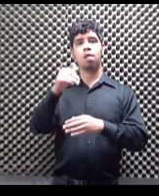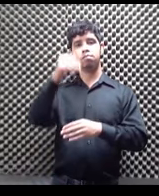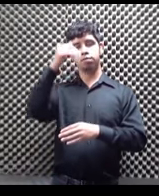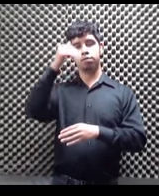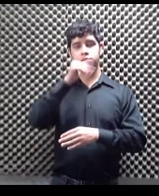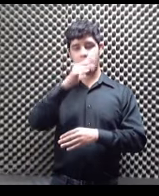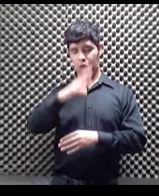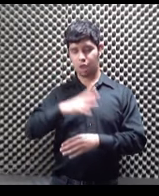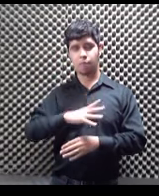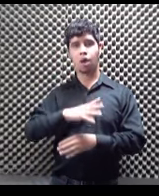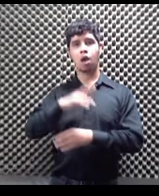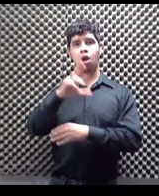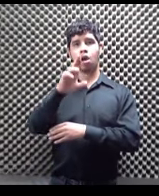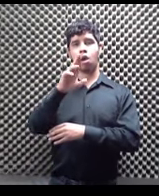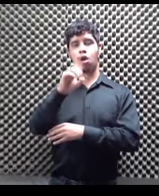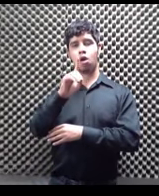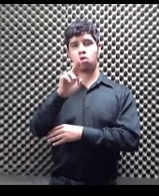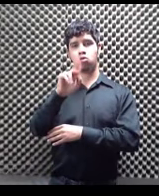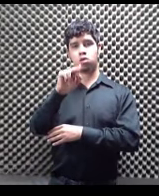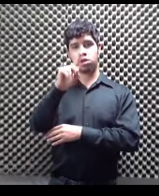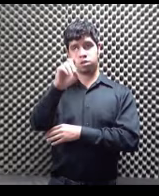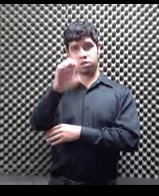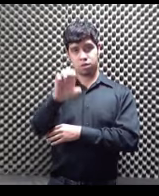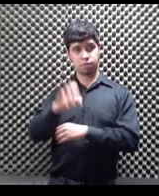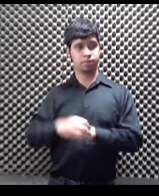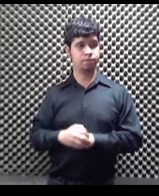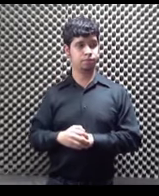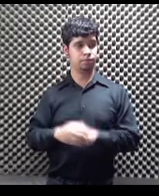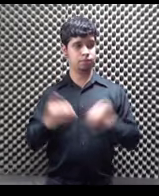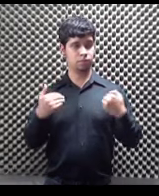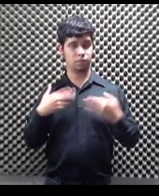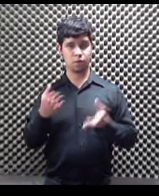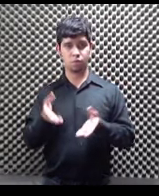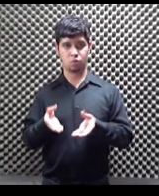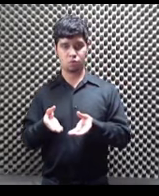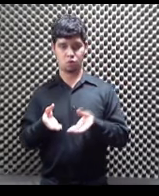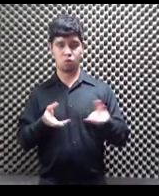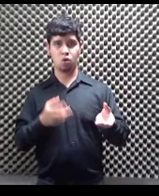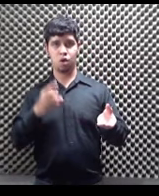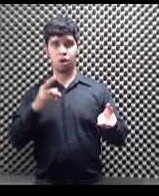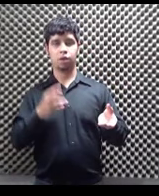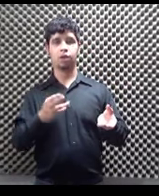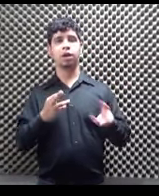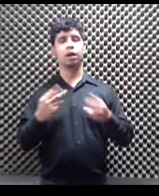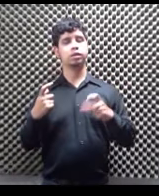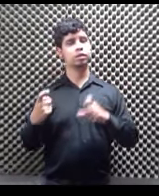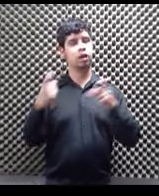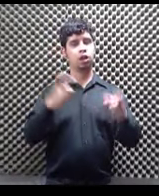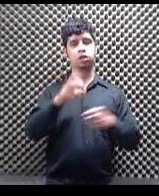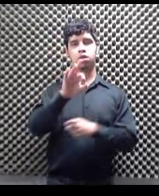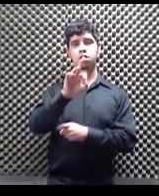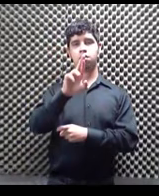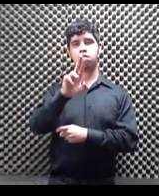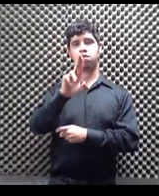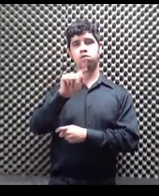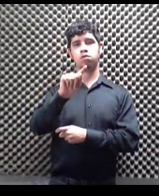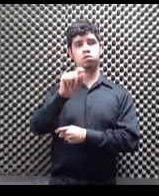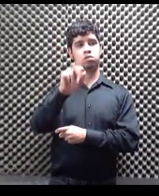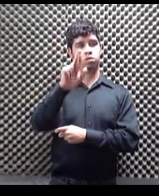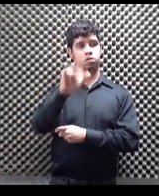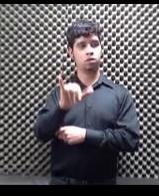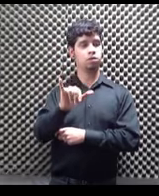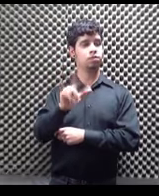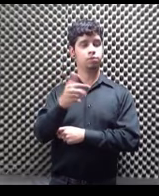lo que te tengo aquí. ¡Ay, pescado! Un regalo de superstición. De frutería. De frutería. ¿Serán realidad? Ay,